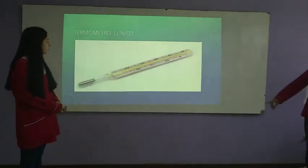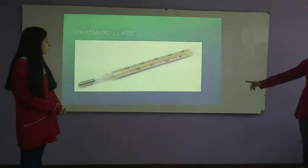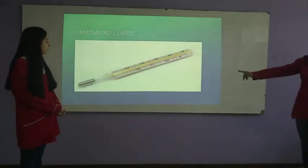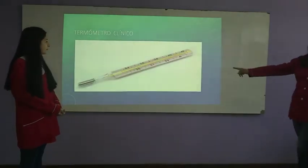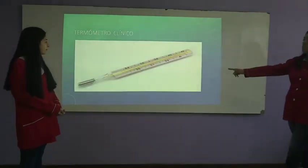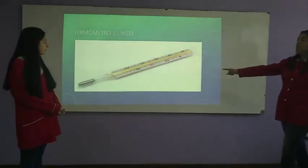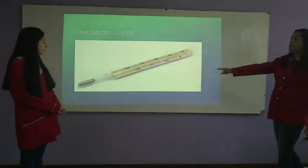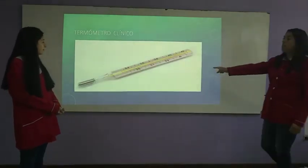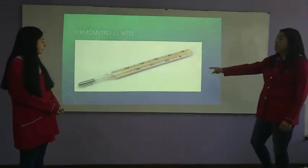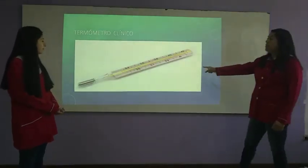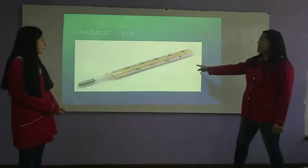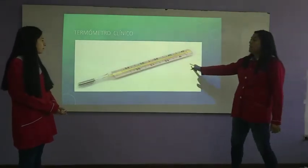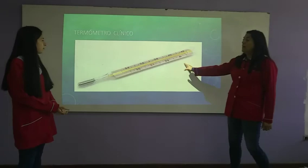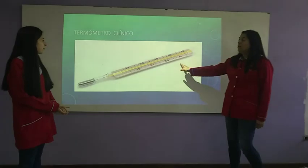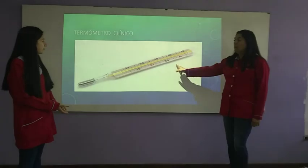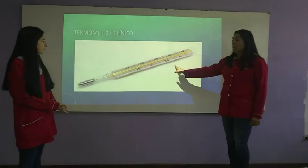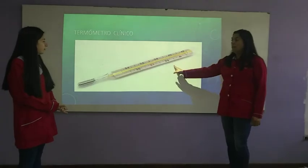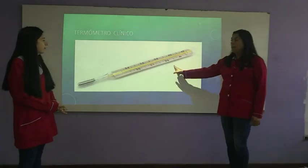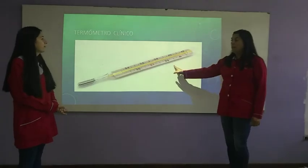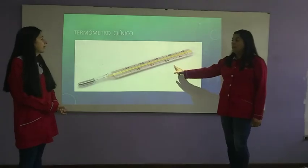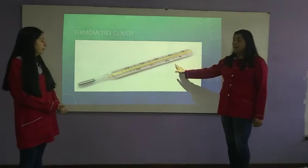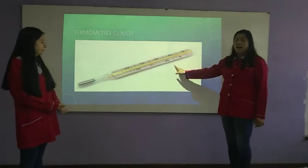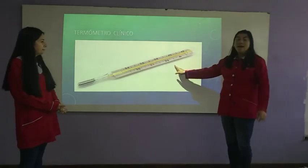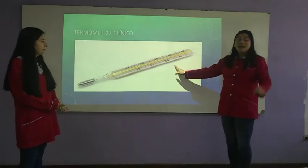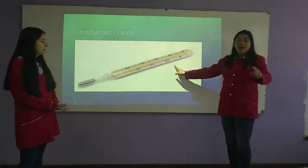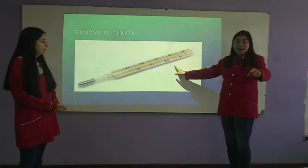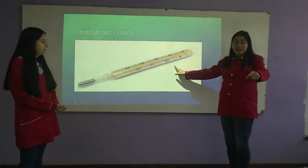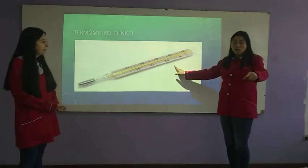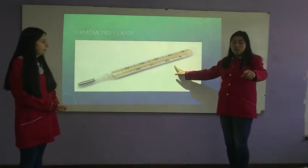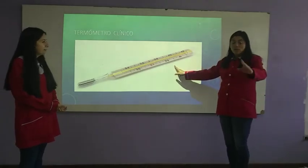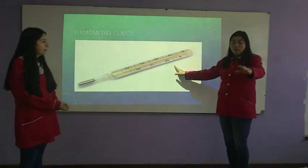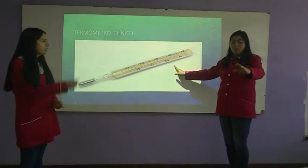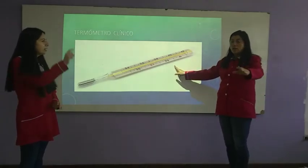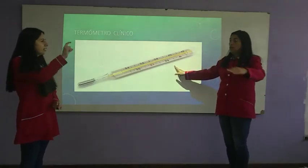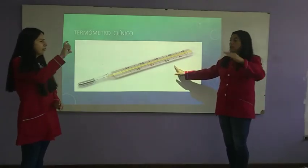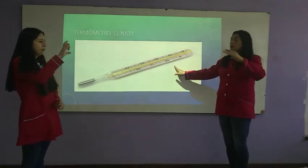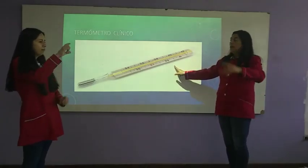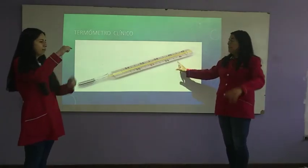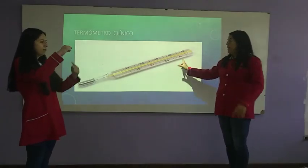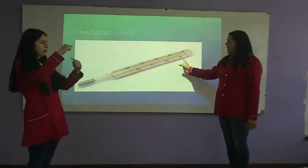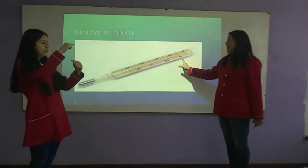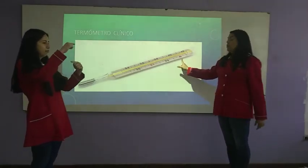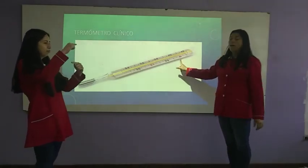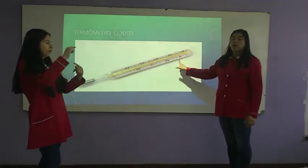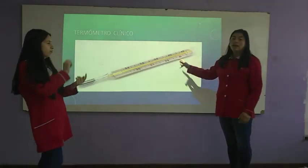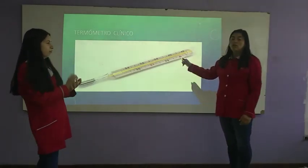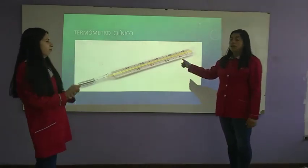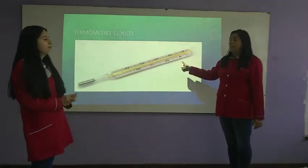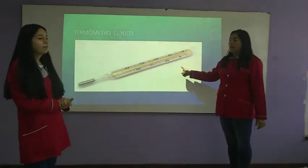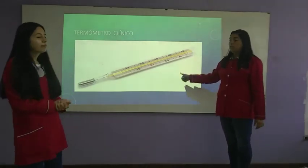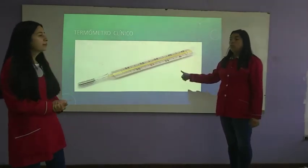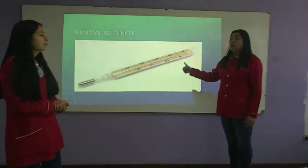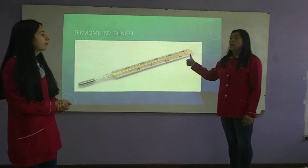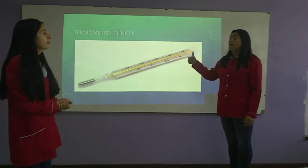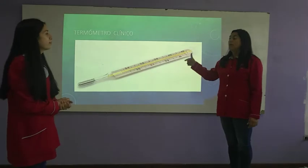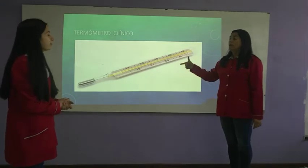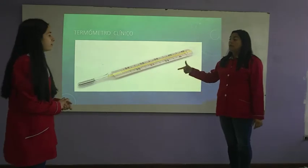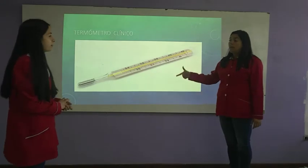este es un termómetro clínico, mi Juanita. ¿Sí? ¿Ya? El que usa usted cuando. Sí. El pequeñito cuando está con temperatura, cuando la mamá le lleva al